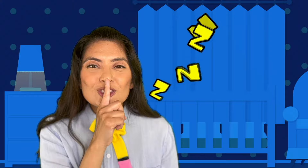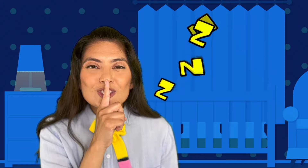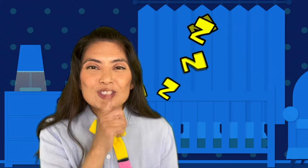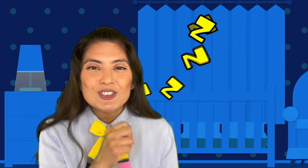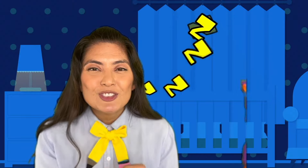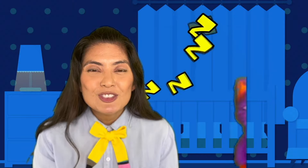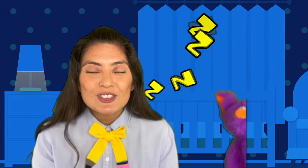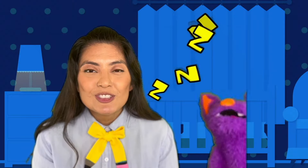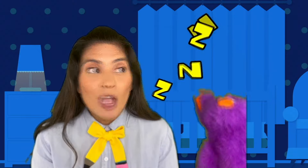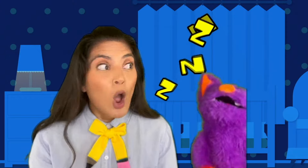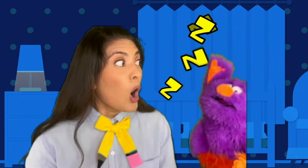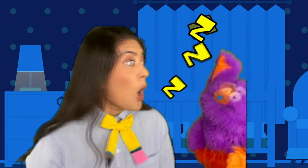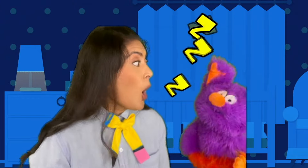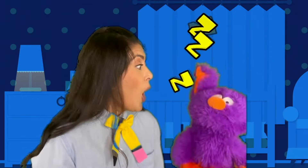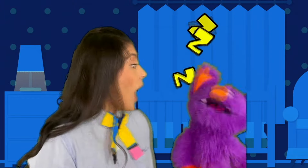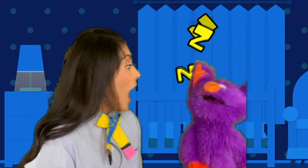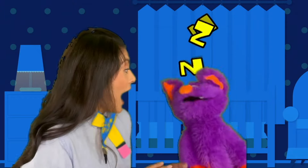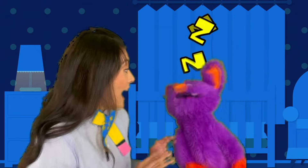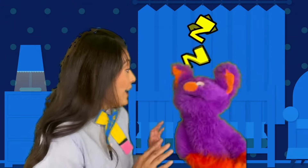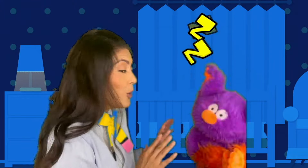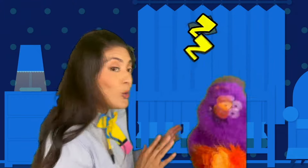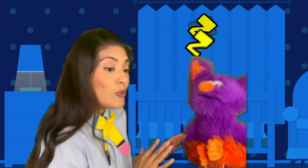La la la la la la la la la.